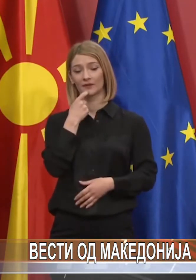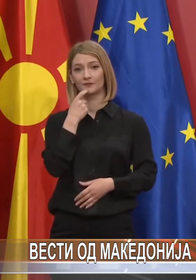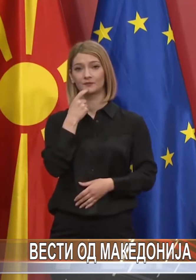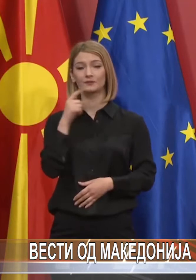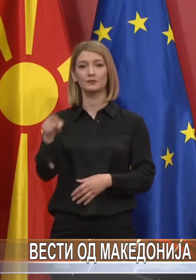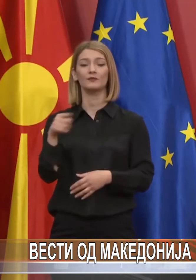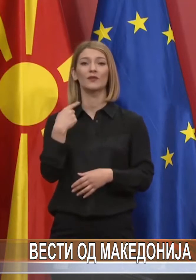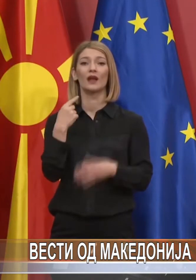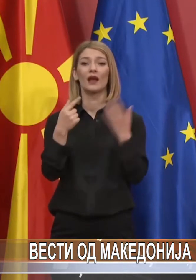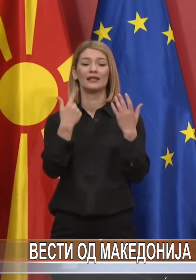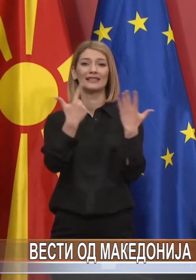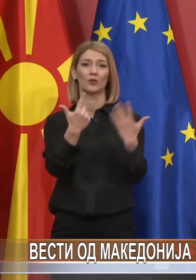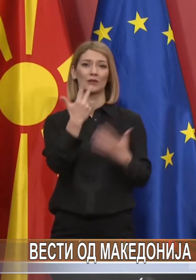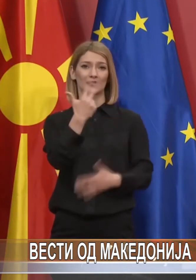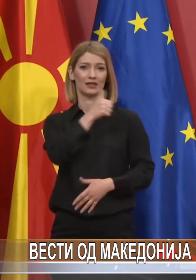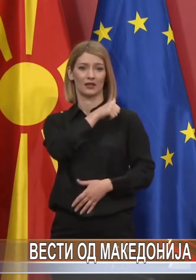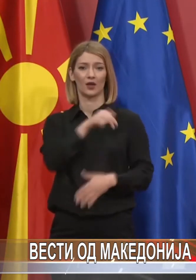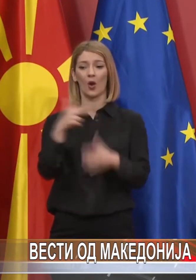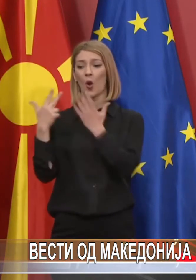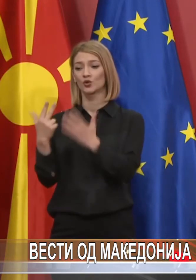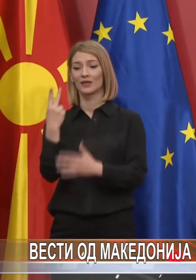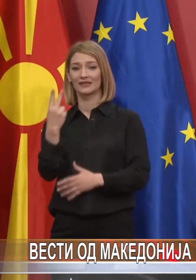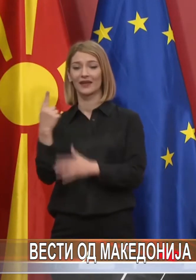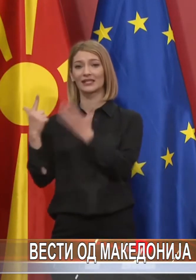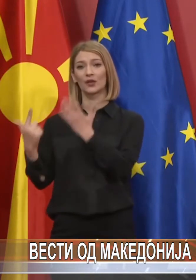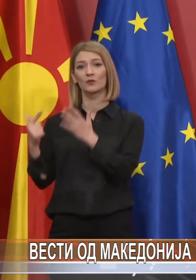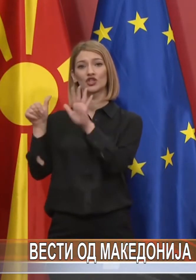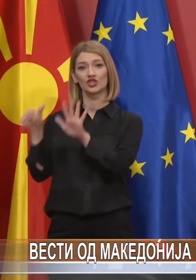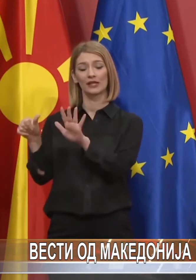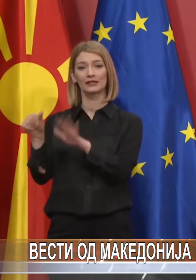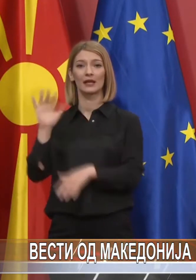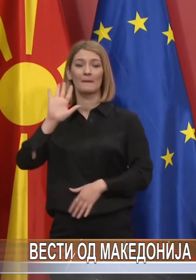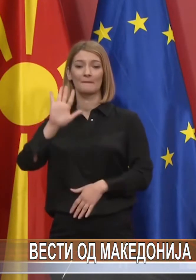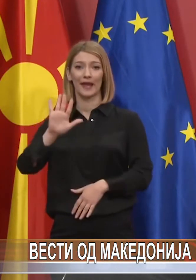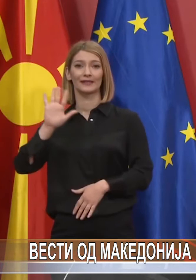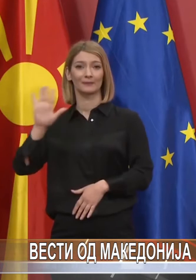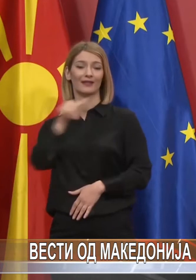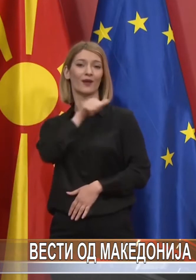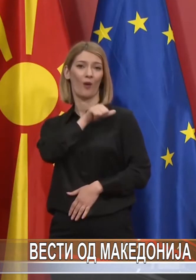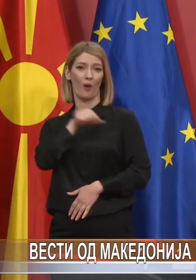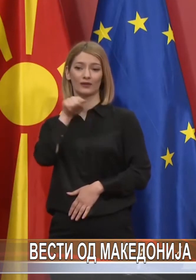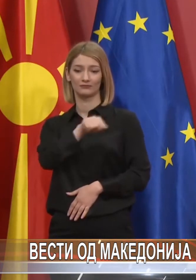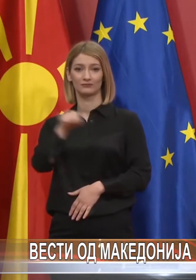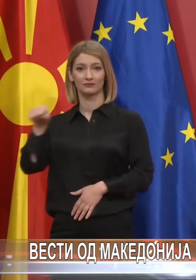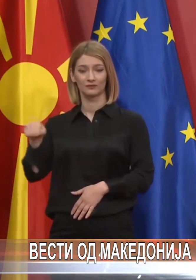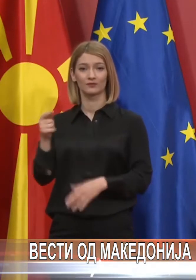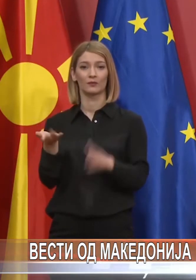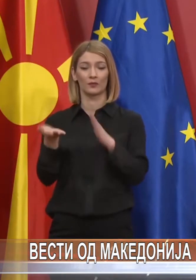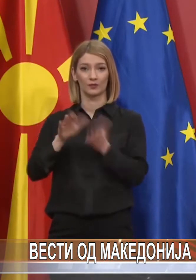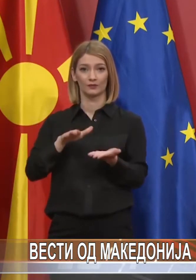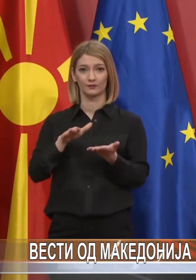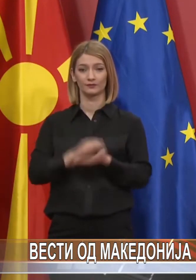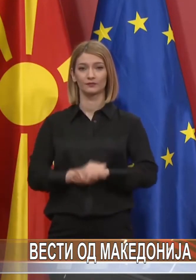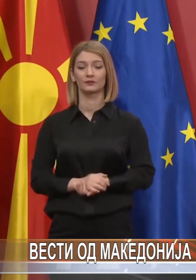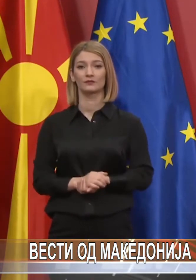огромен ризик ако се асимптоматски носители на вирусот и доколку се движат помеѓу луѓе и не почитуваат